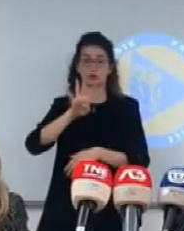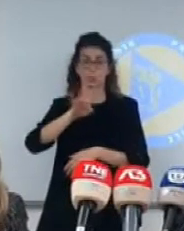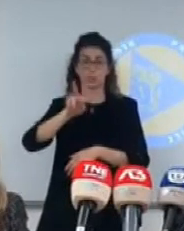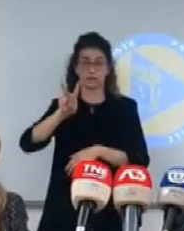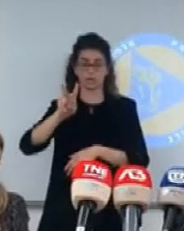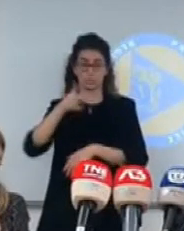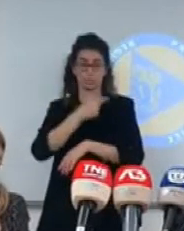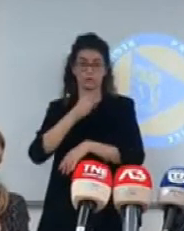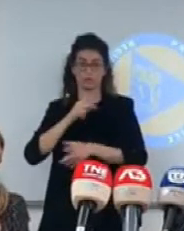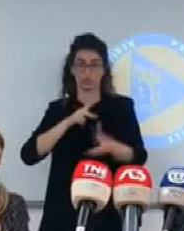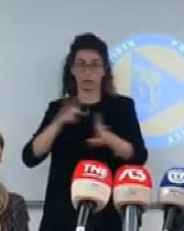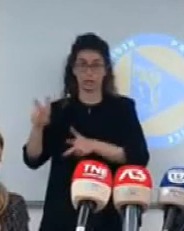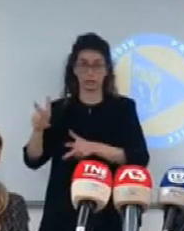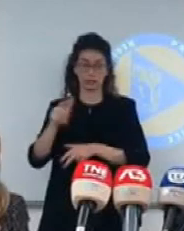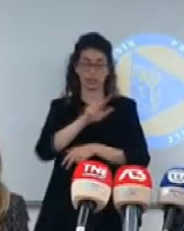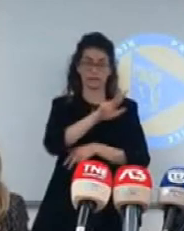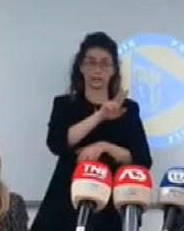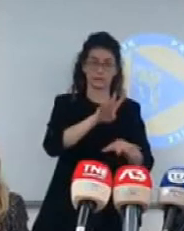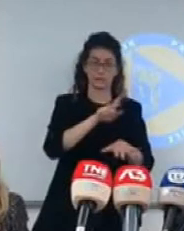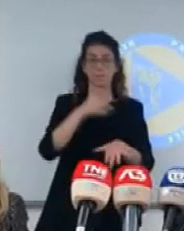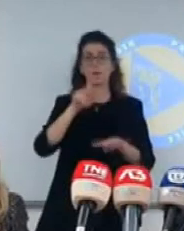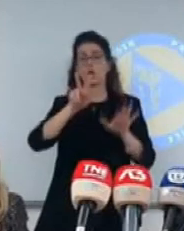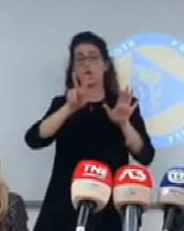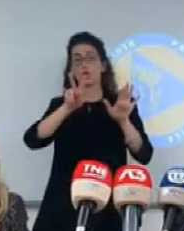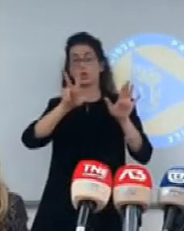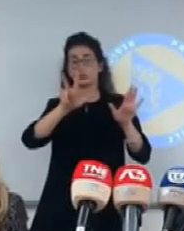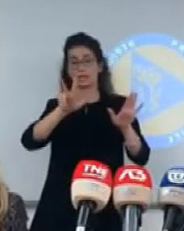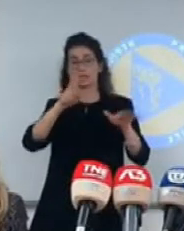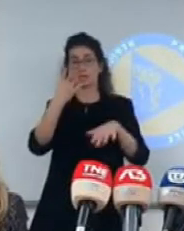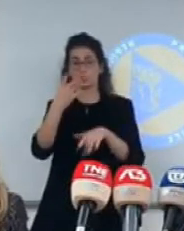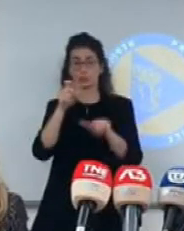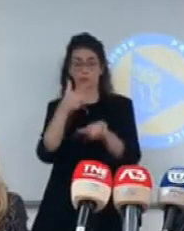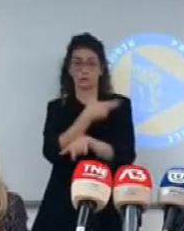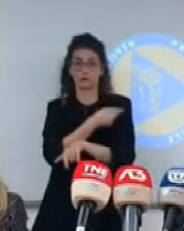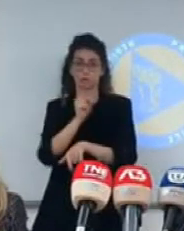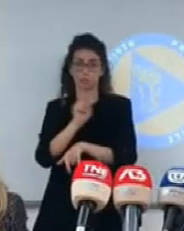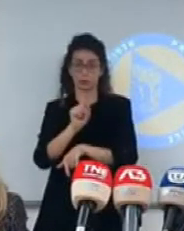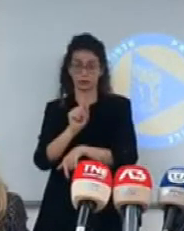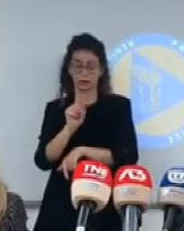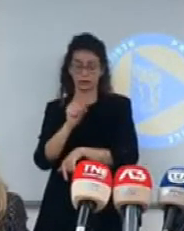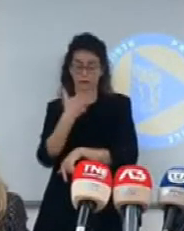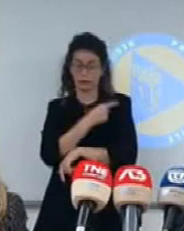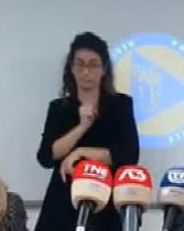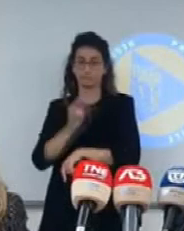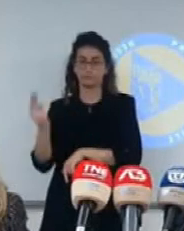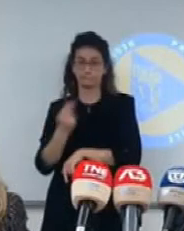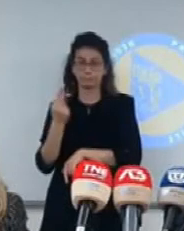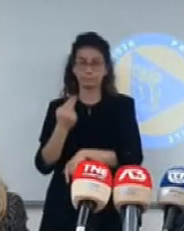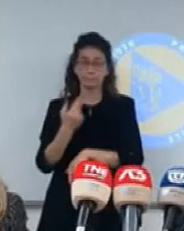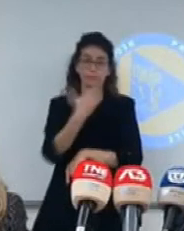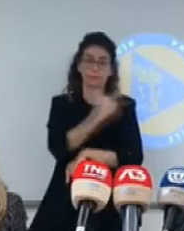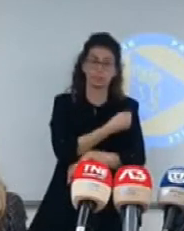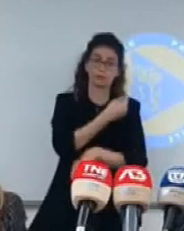vaccinati sono morti 84 non vaccinati e 17